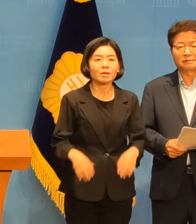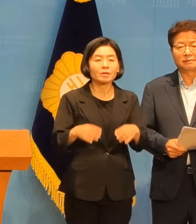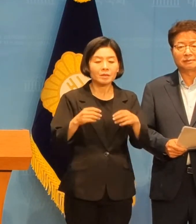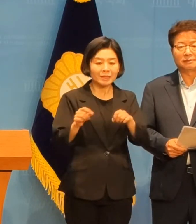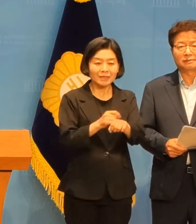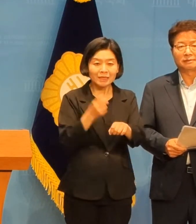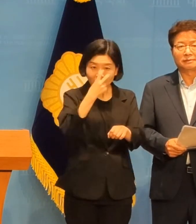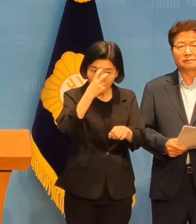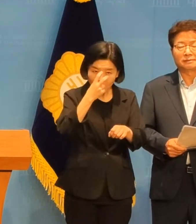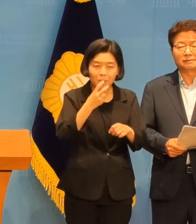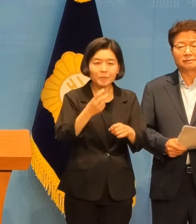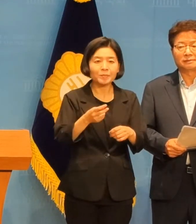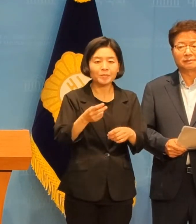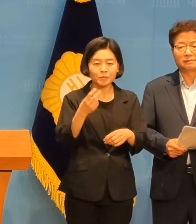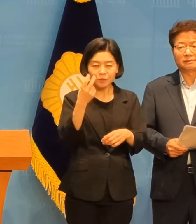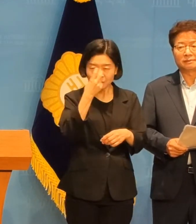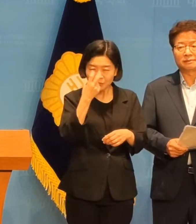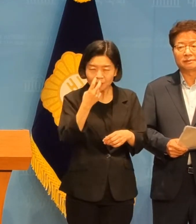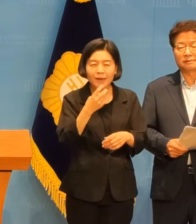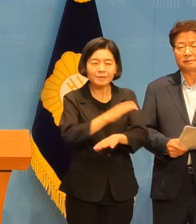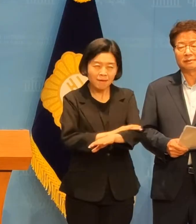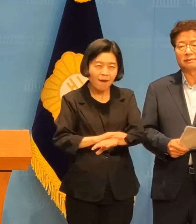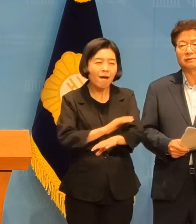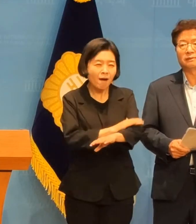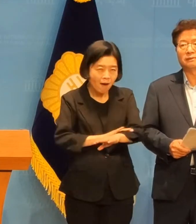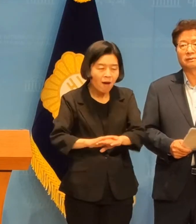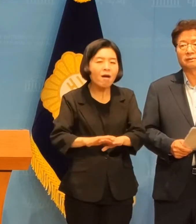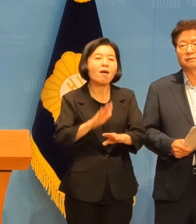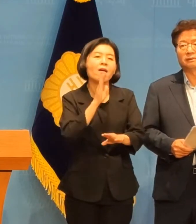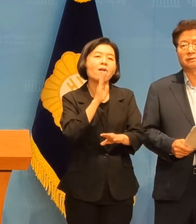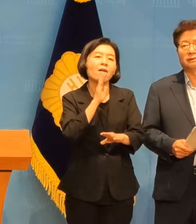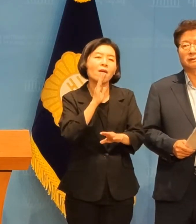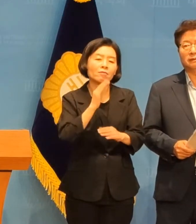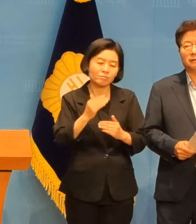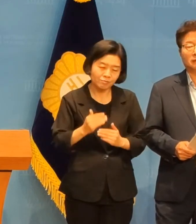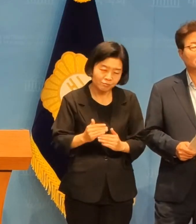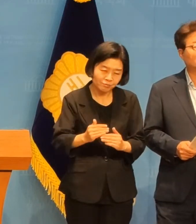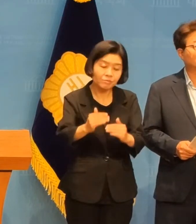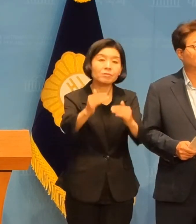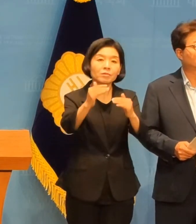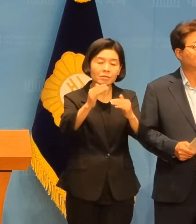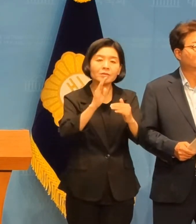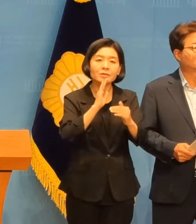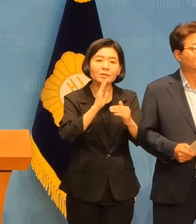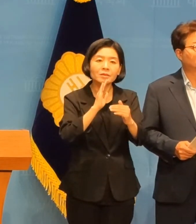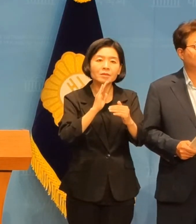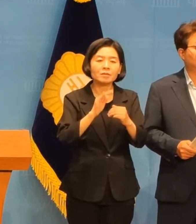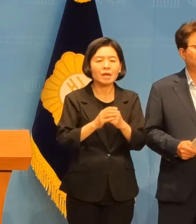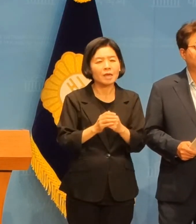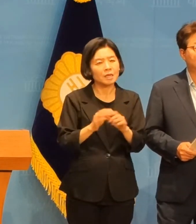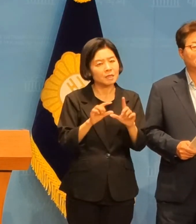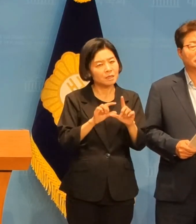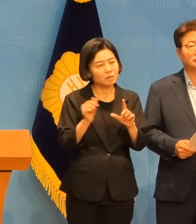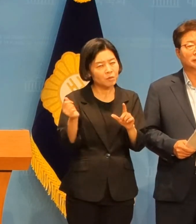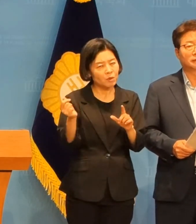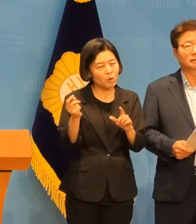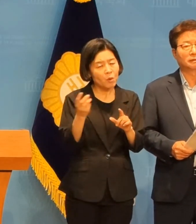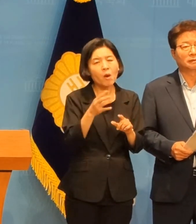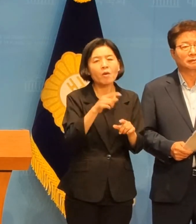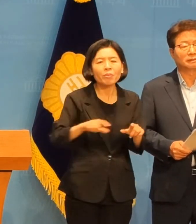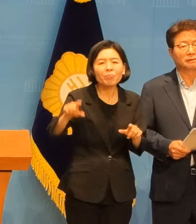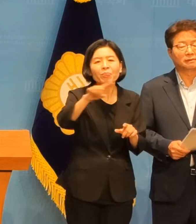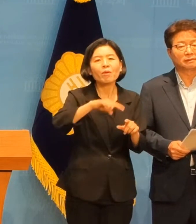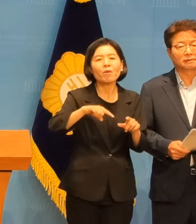특검이 수사를 굉장히 효능감 있게 잘하고는 있지만 사실상 많은 부분이